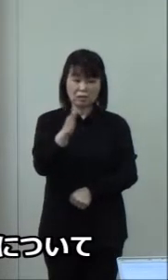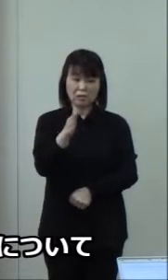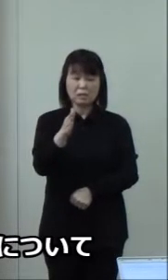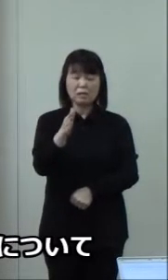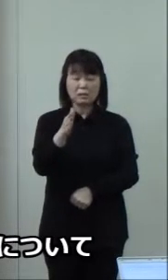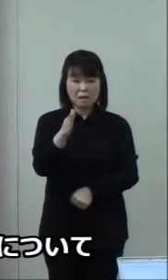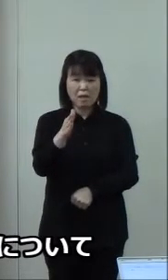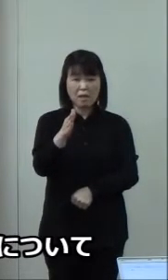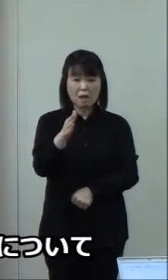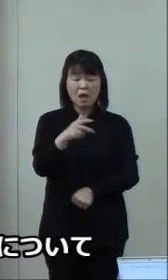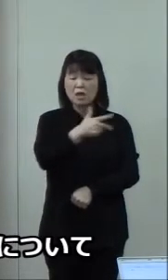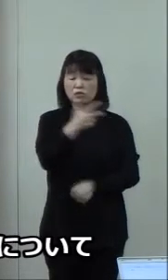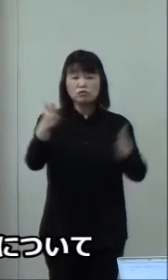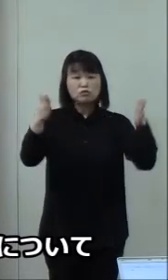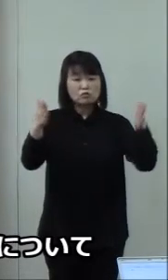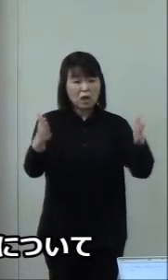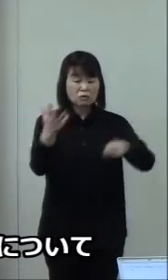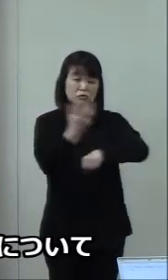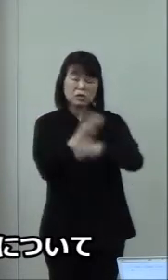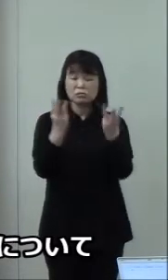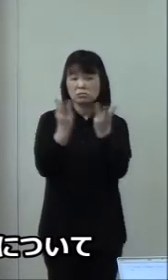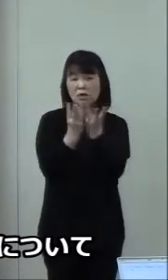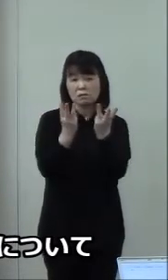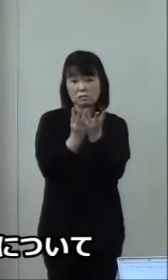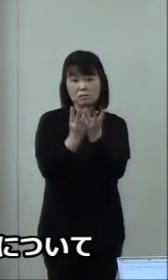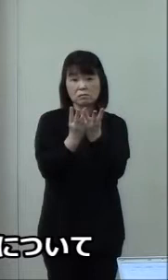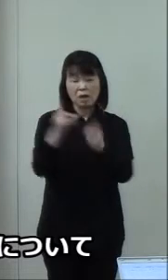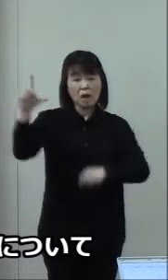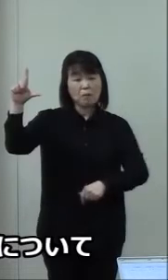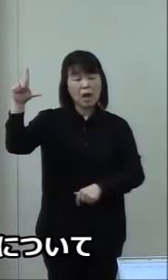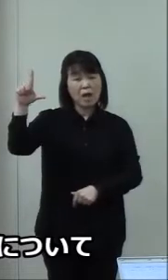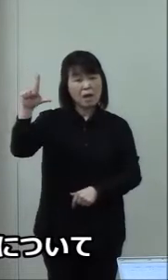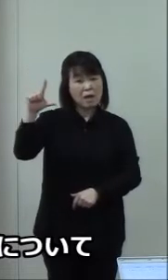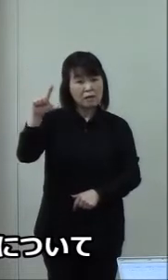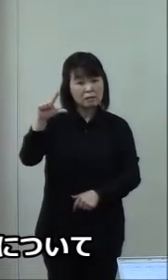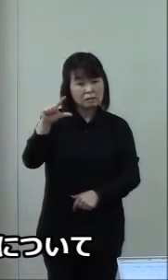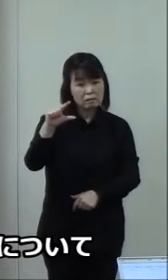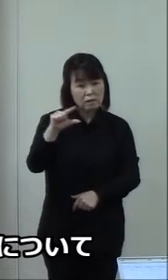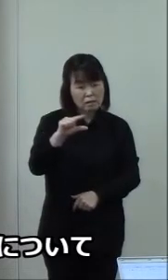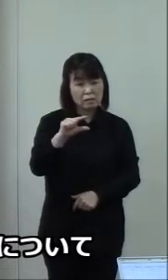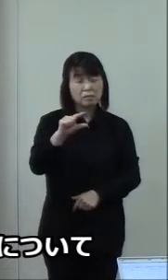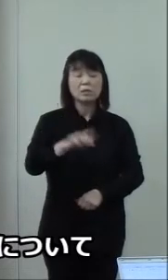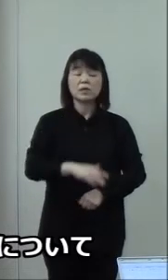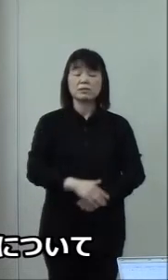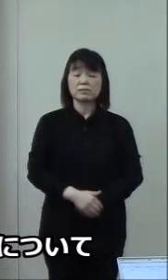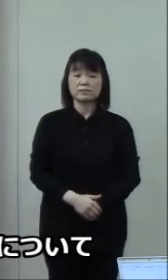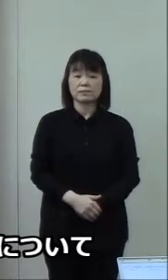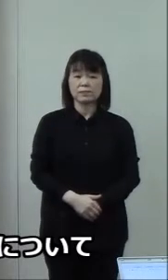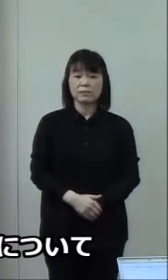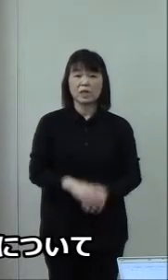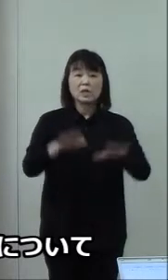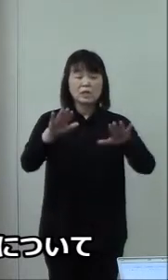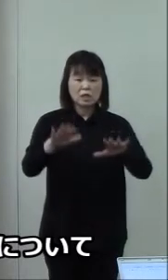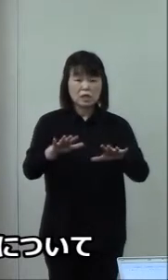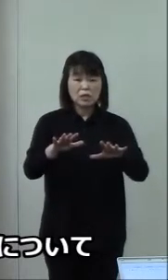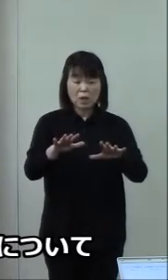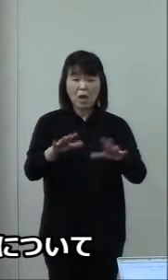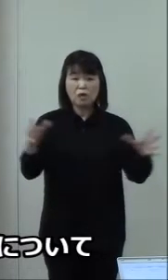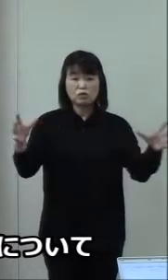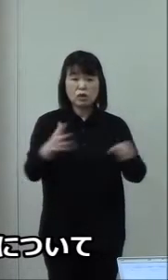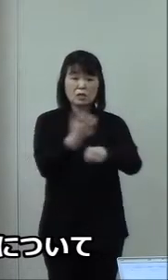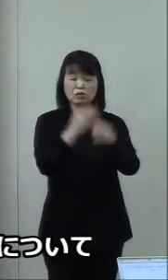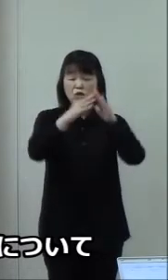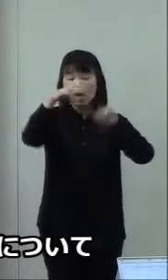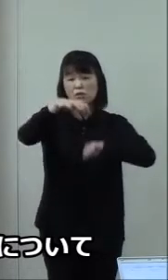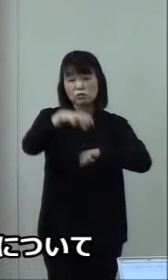1週あたりの接種回数が、ちょっと減ってきておるということであります。今集団接種会場の予約